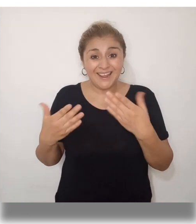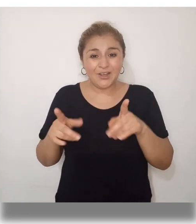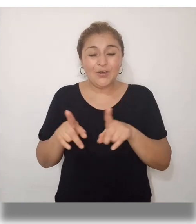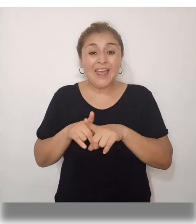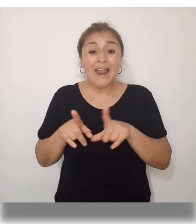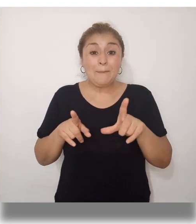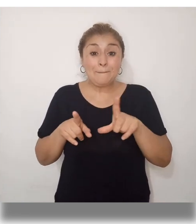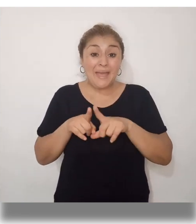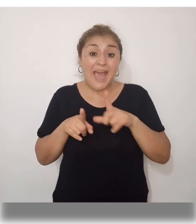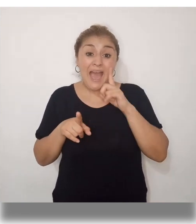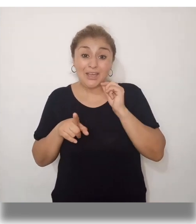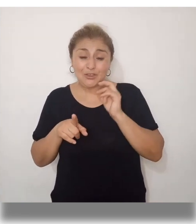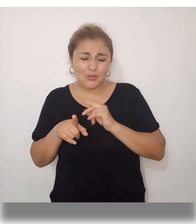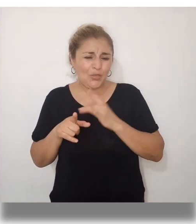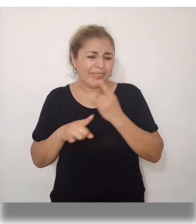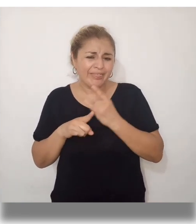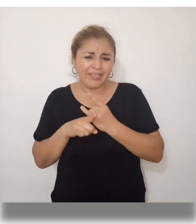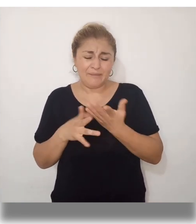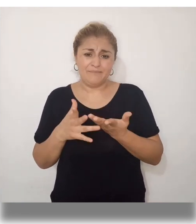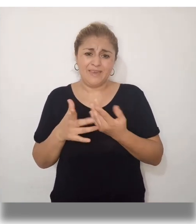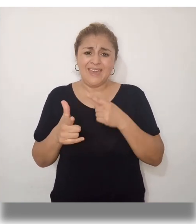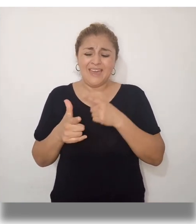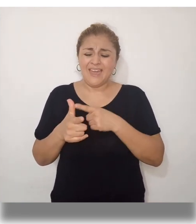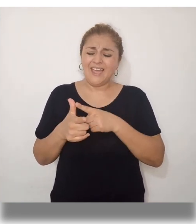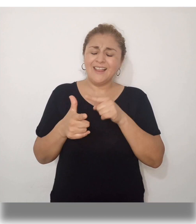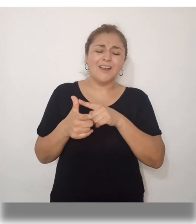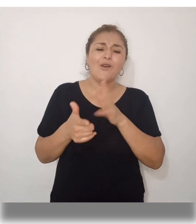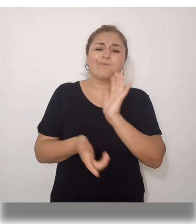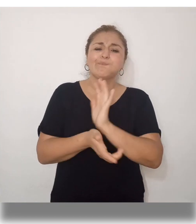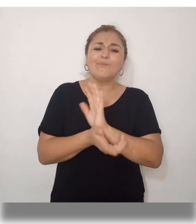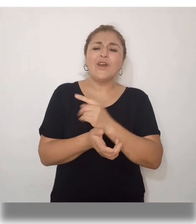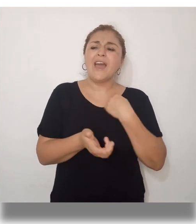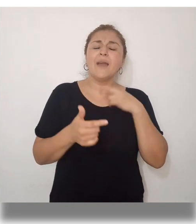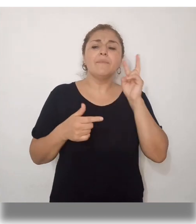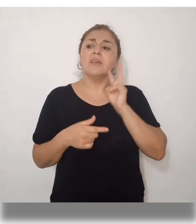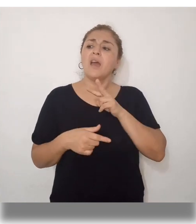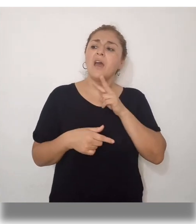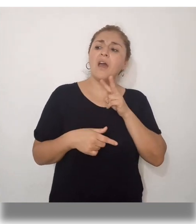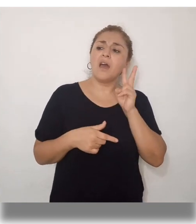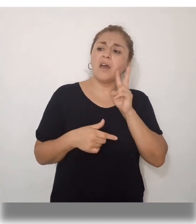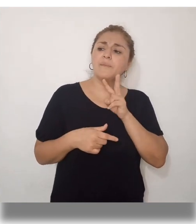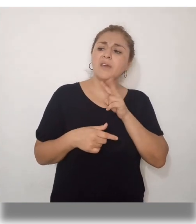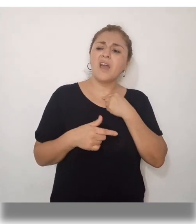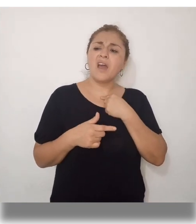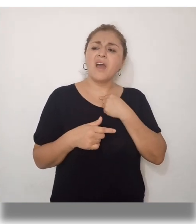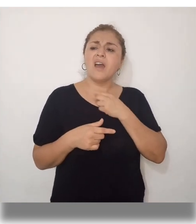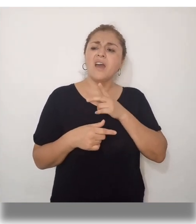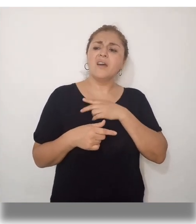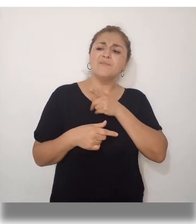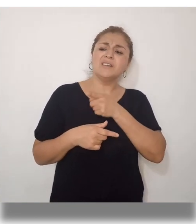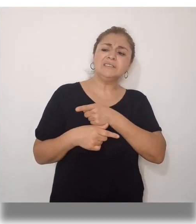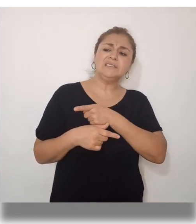Porque si el otro es mejor que yo me va a hacer sentir mal me va a hacer sentir